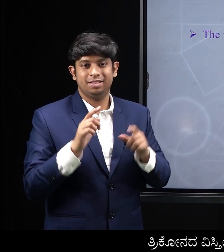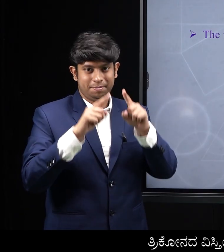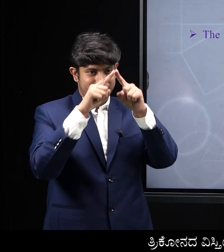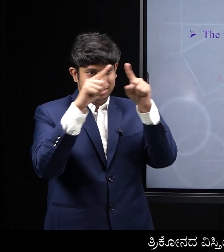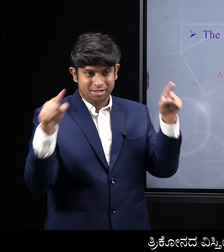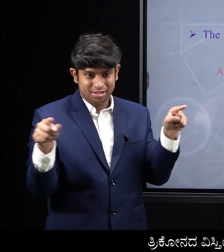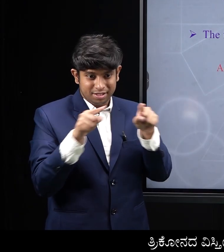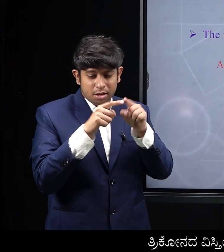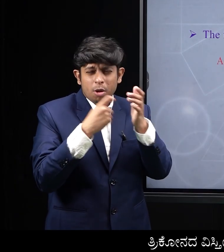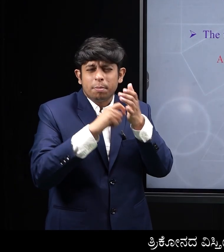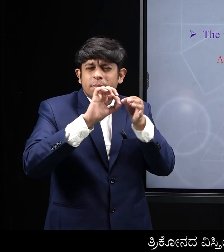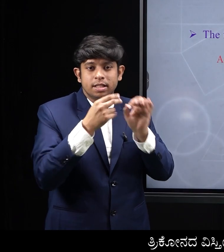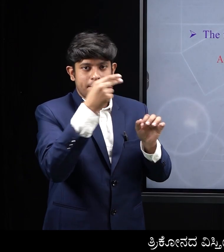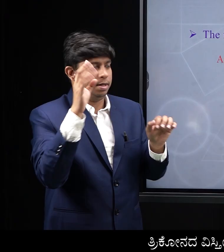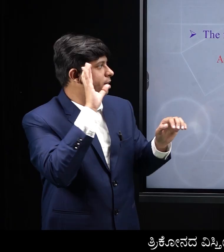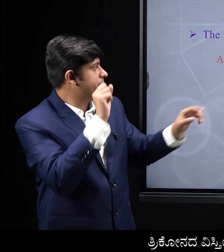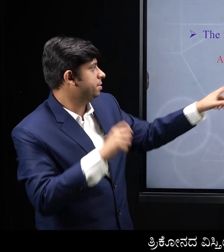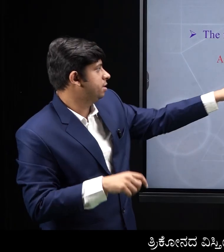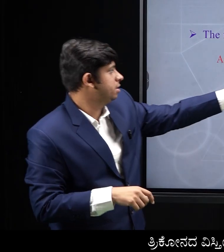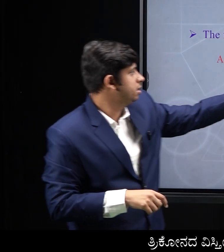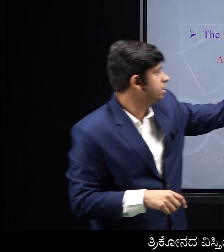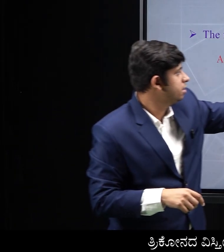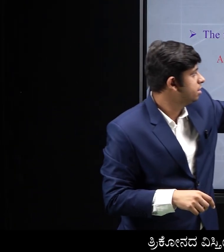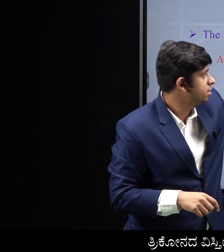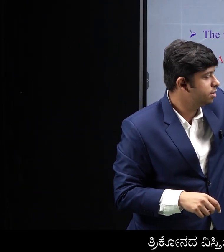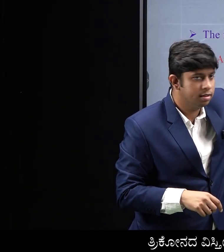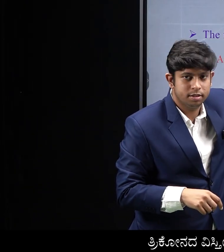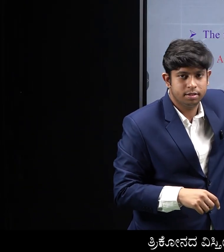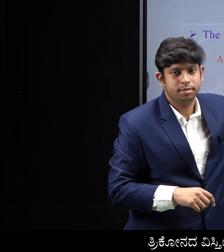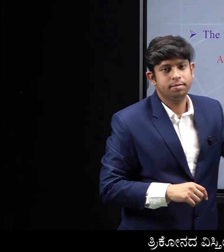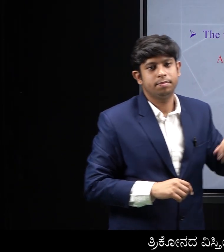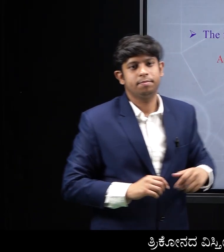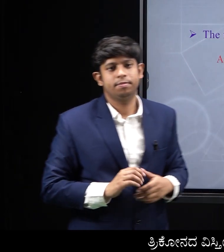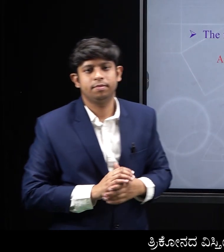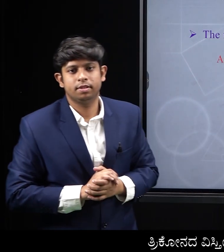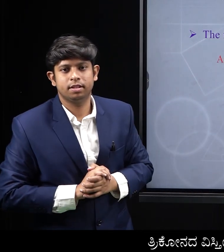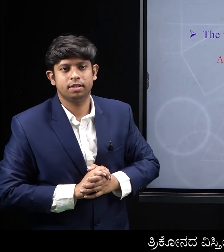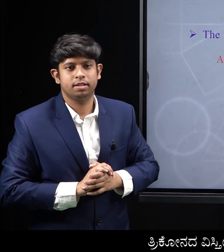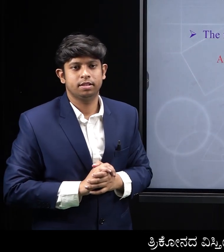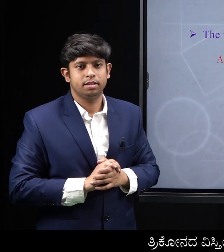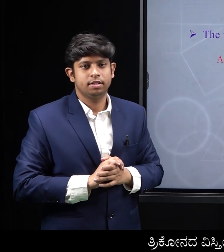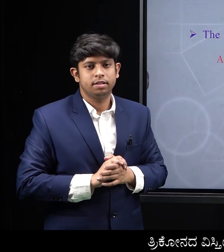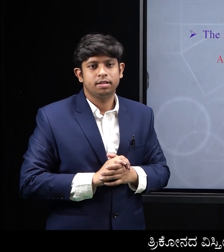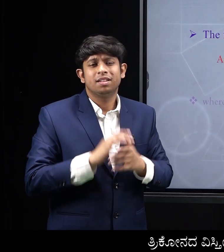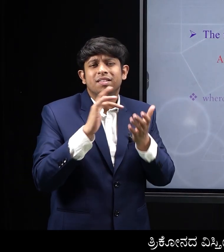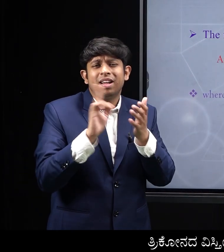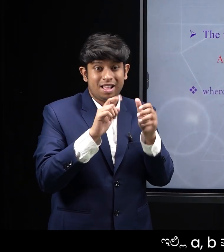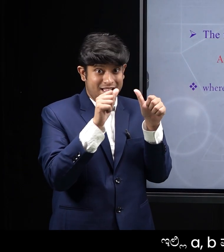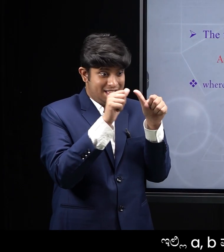ತ್ರಿಕೋನದ ವಿಸ್ತೀರ್ಣ ಇಸ್ ಈಕ್ವಲ್ ಟು ಸ್ಕ್ವೇರ್ ರೂಟ್ ಎಸ್ ಮೈನಸ್ ಎ, ಎಸ್ ಮೈನಸ್ ಬಿ, ಎಸ್ ಮೈನಸ್ ಸಿ. ಇಲ್ಲಿ